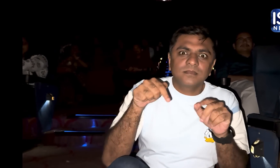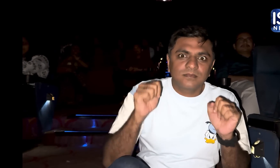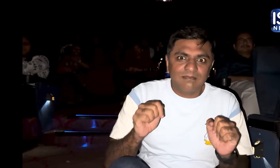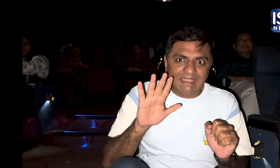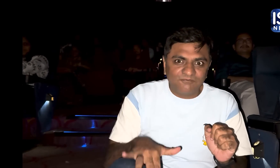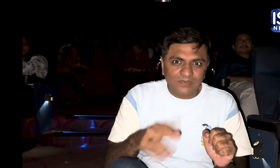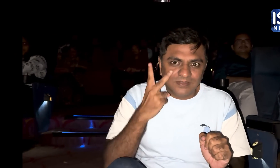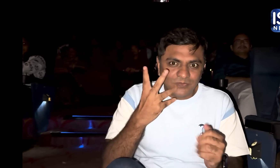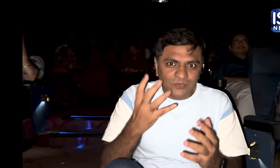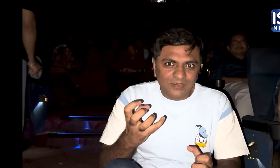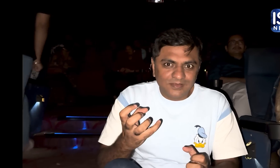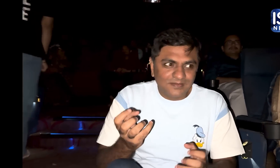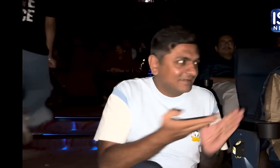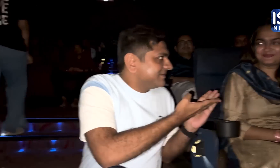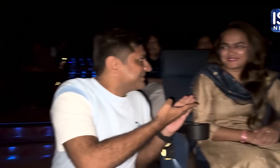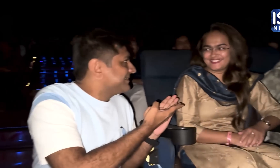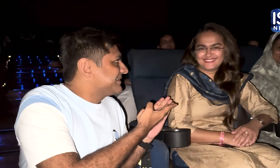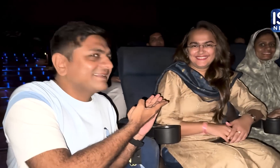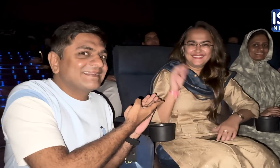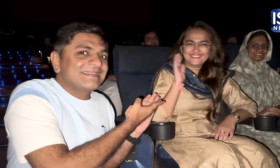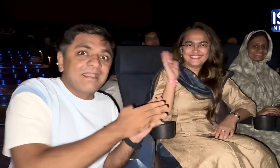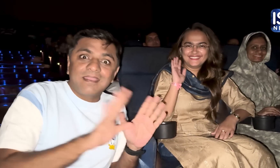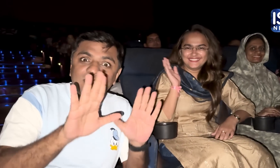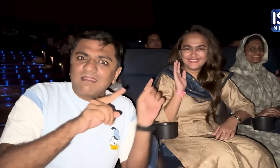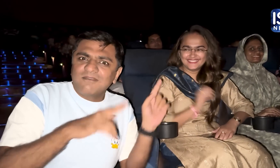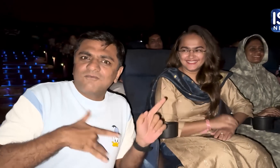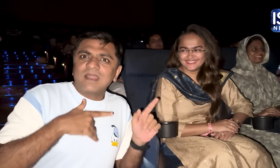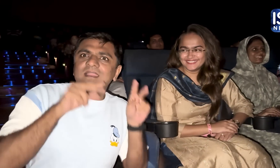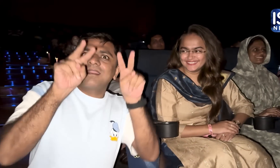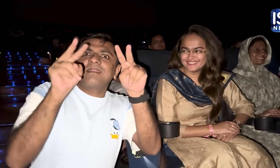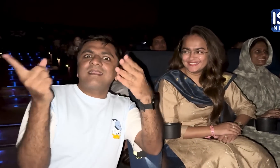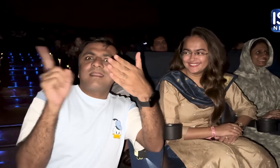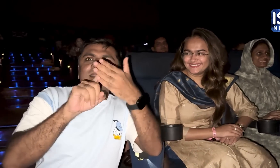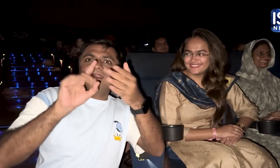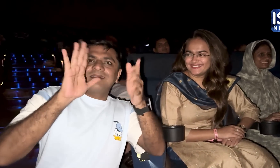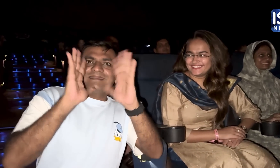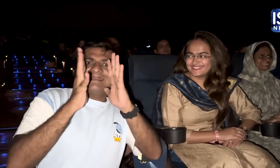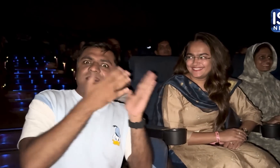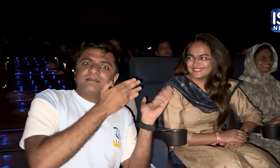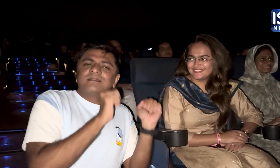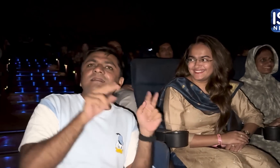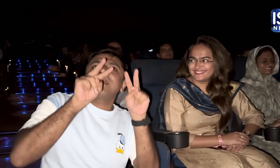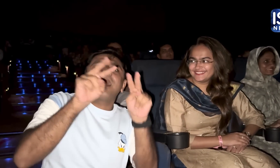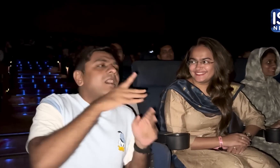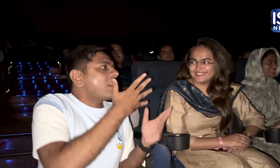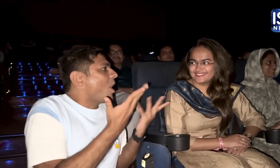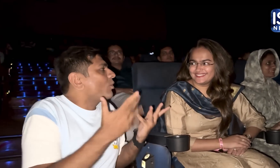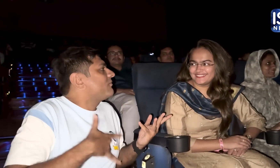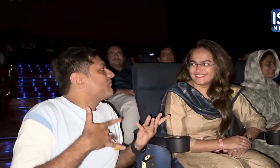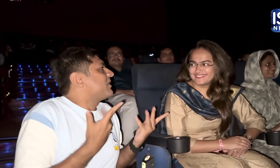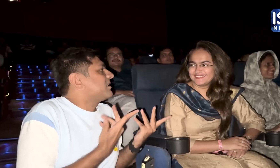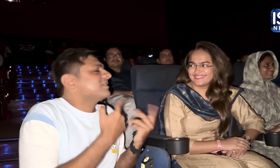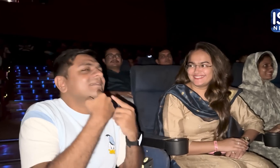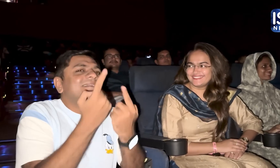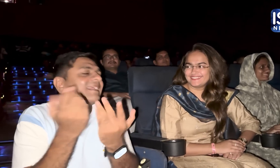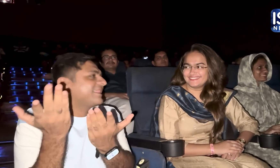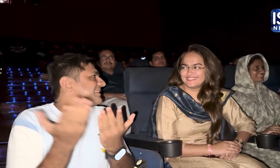मानसी यहीं बैठी है, देखना है। हेलो, क्या आप हमें बता सकते हैं कि अपने आप को स्क्रीन पे इंटरप्रेट करते देखना कैसा लगता